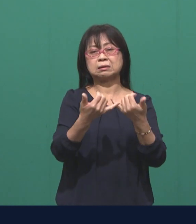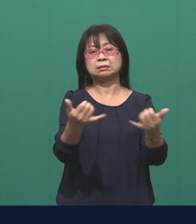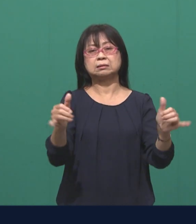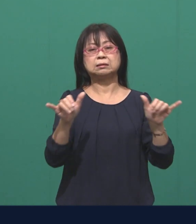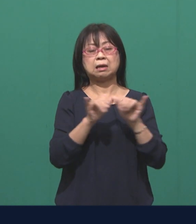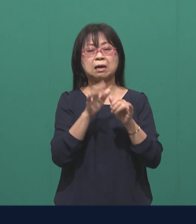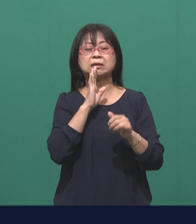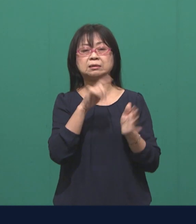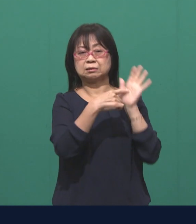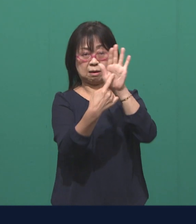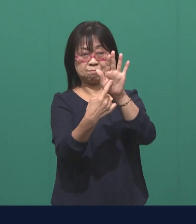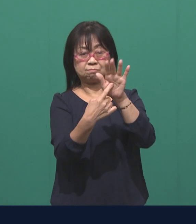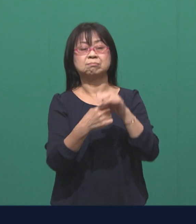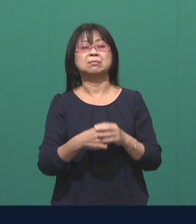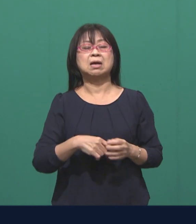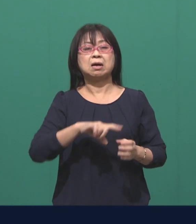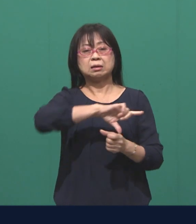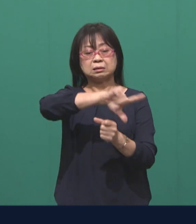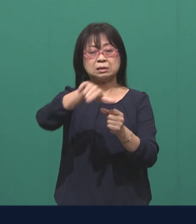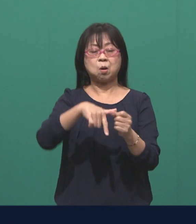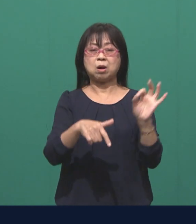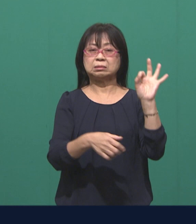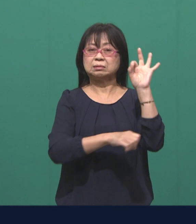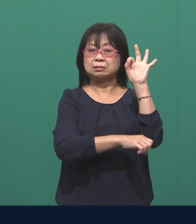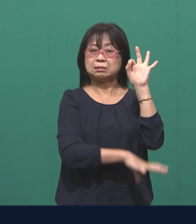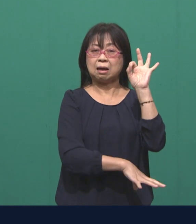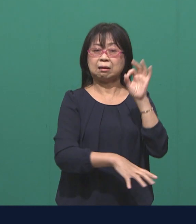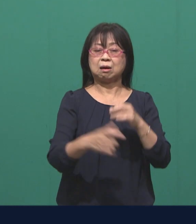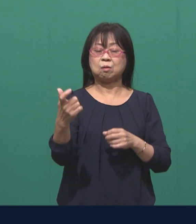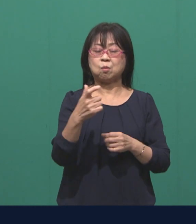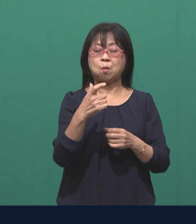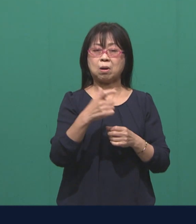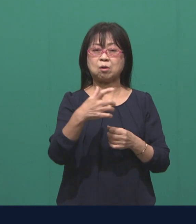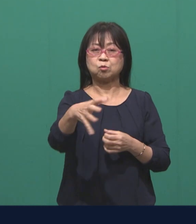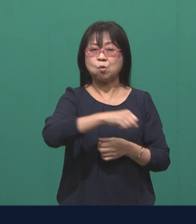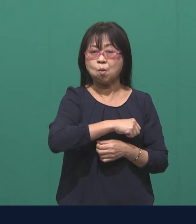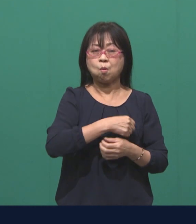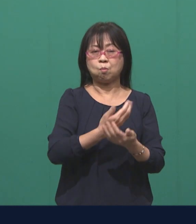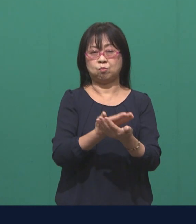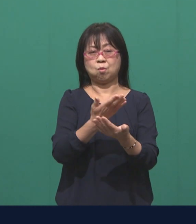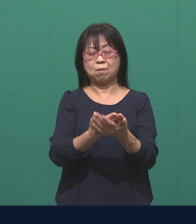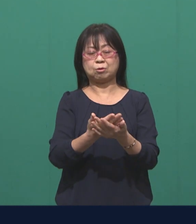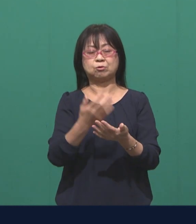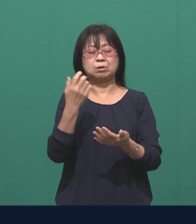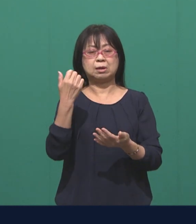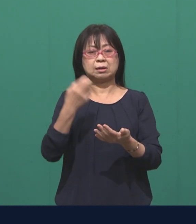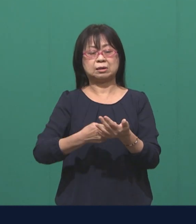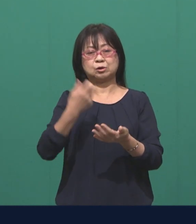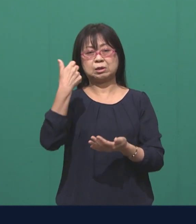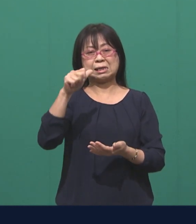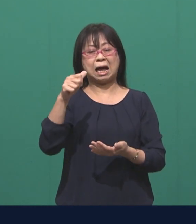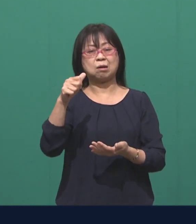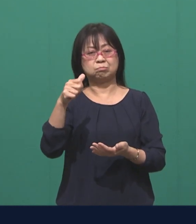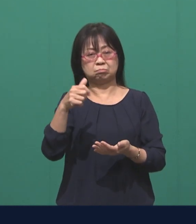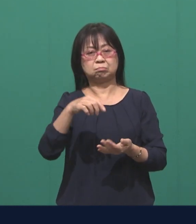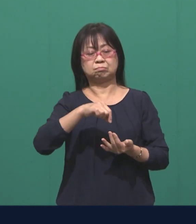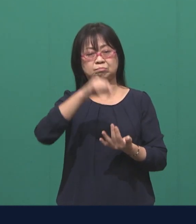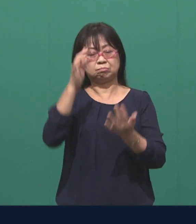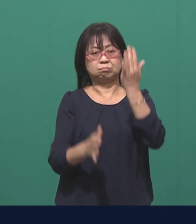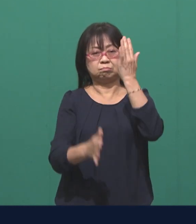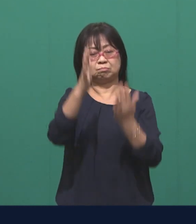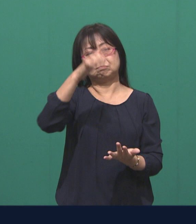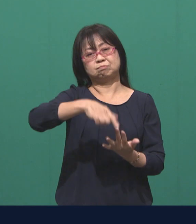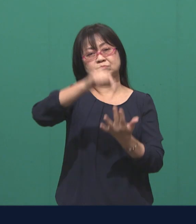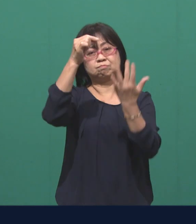真の分権型社会の実現や地方財源の確保を求める決議案を採択しました